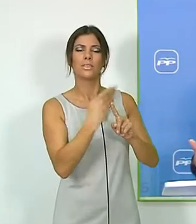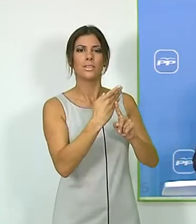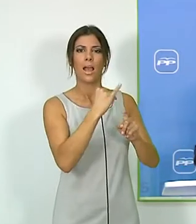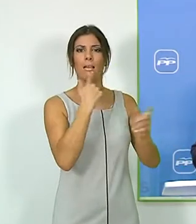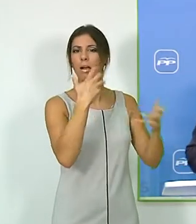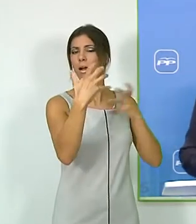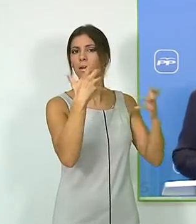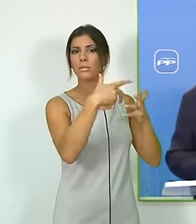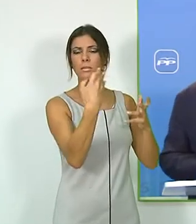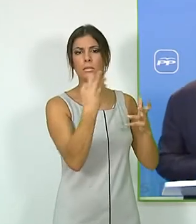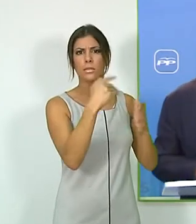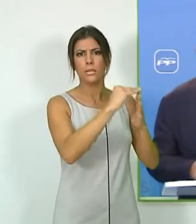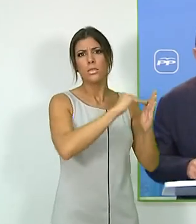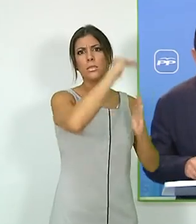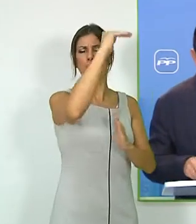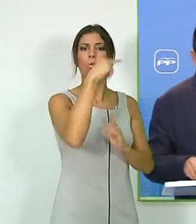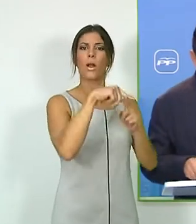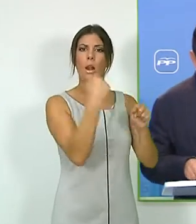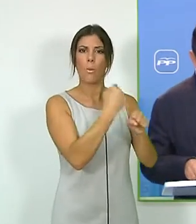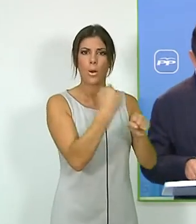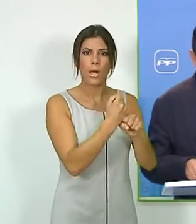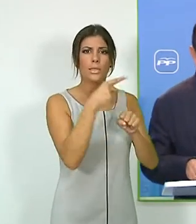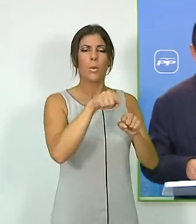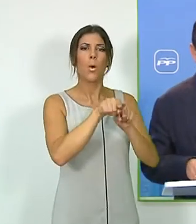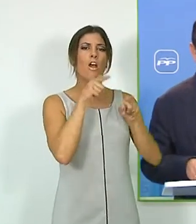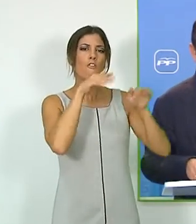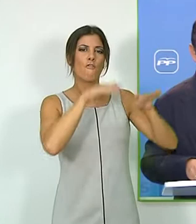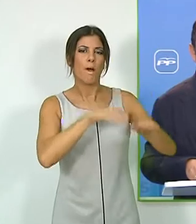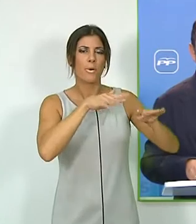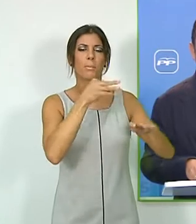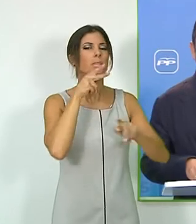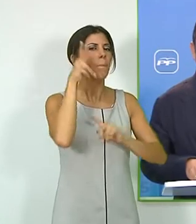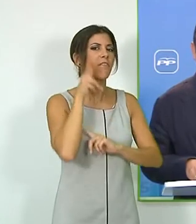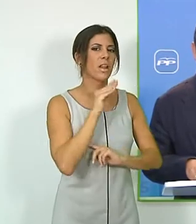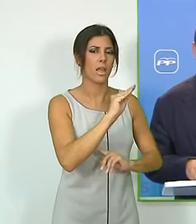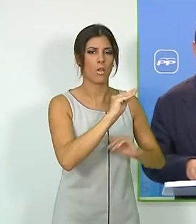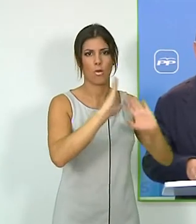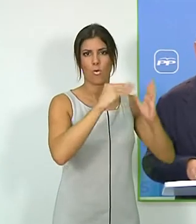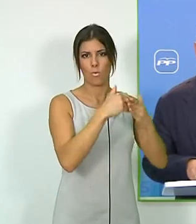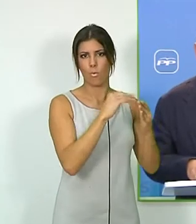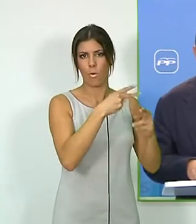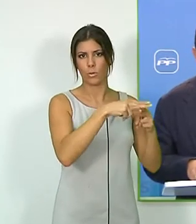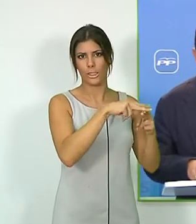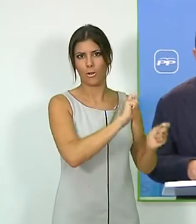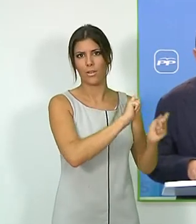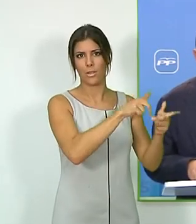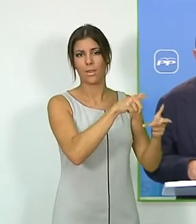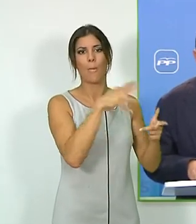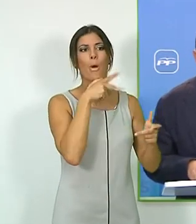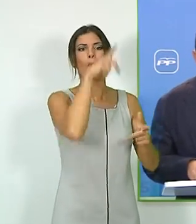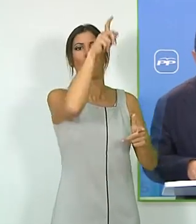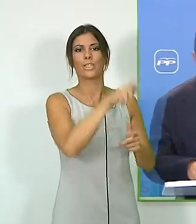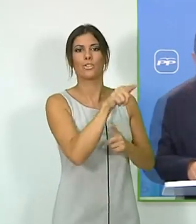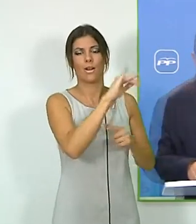escándalos como el de su vida laboral y el de los favores y privilegios de su partido en torno